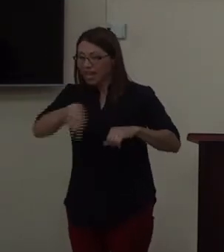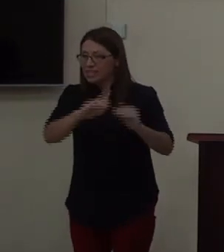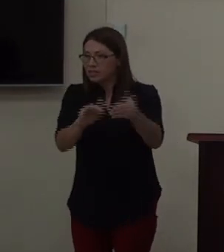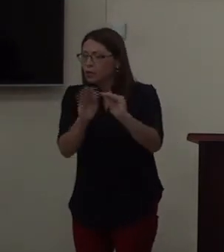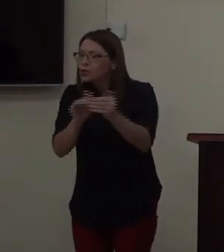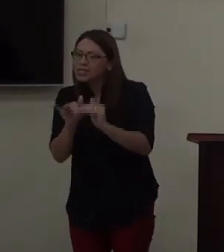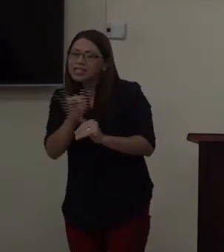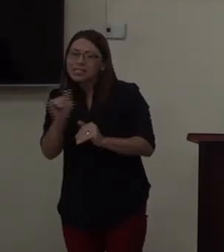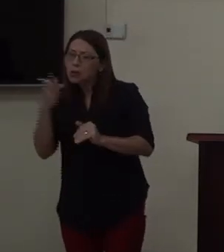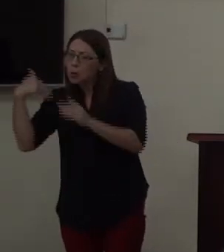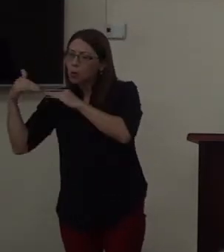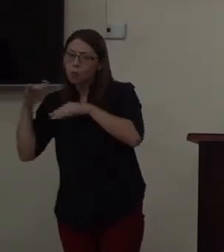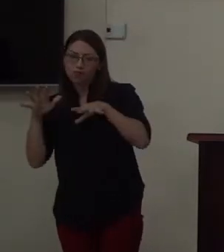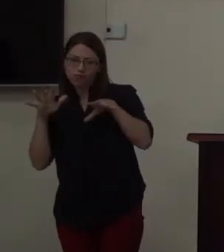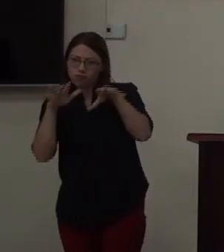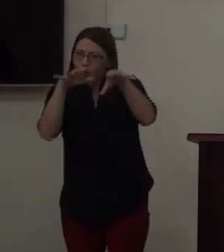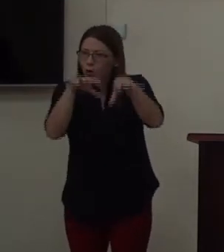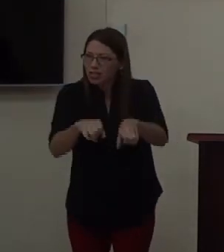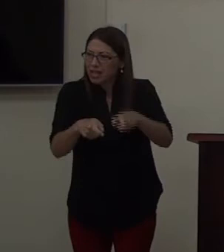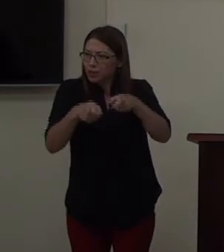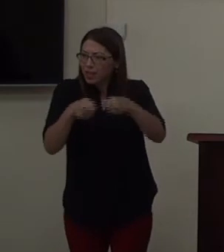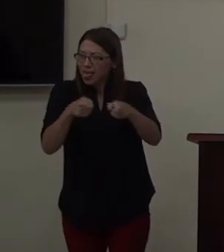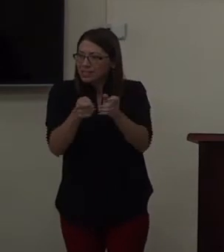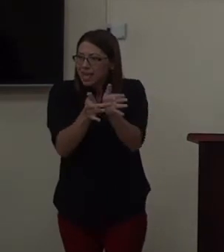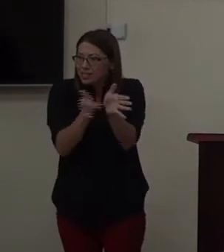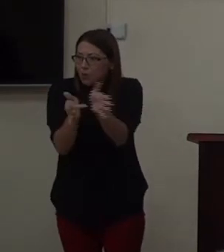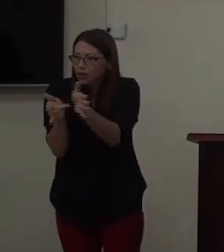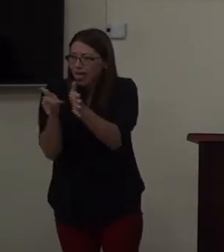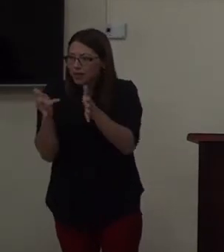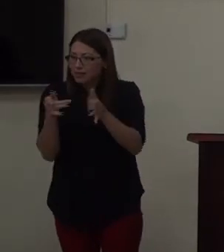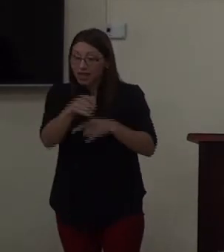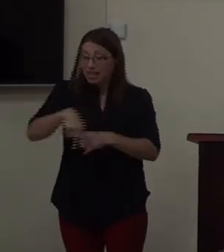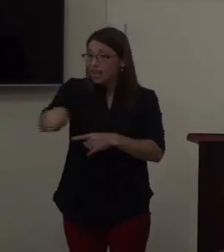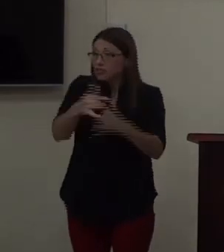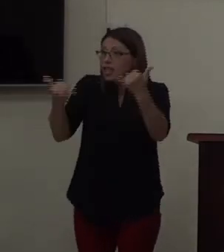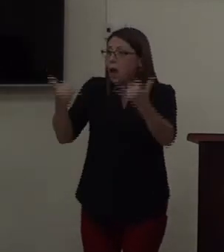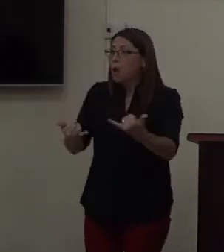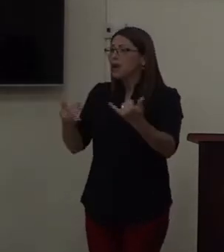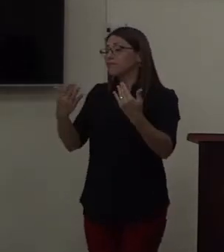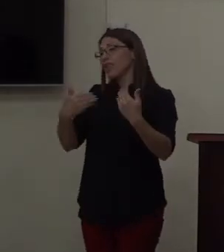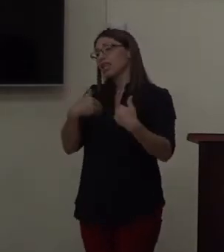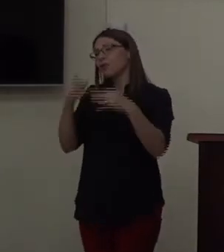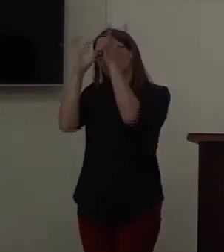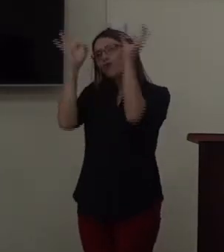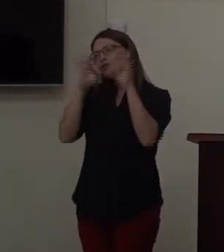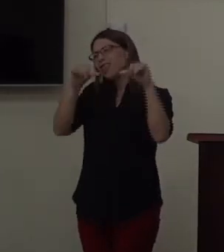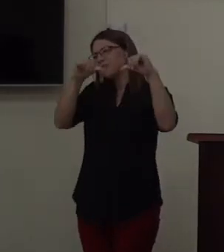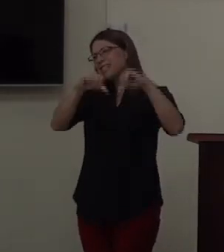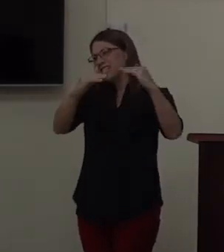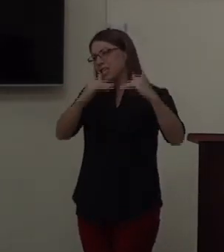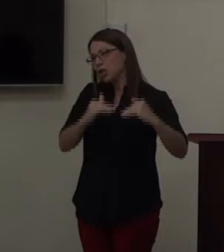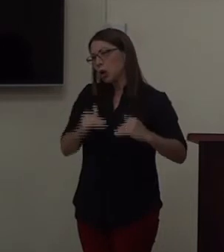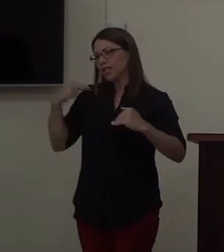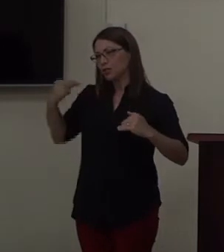colonizadas, dominadas, explotadas, y han caído en un desprestigio histórico, y ese se